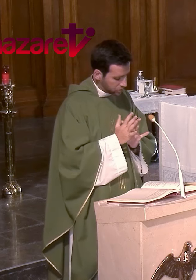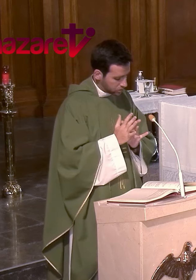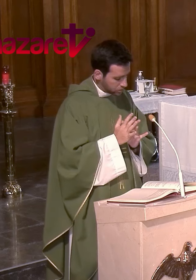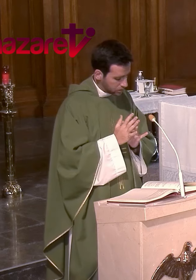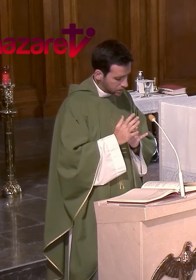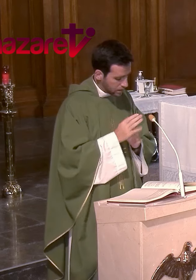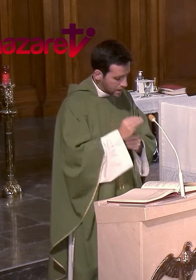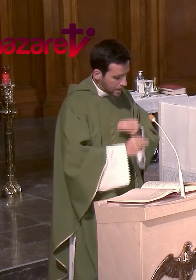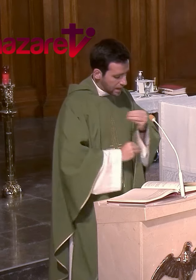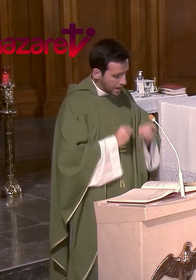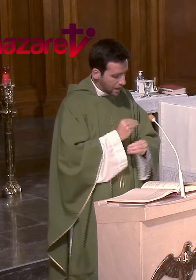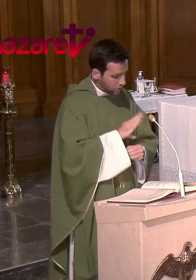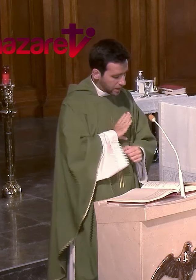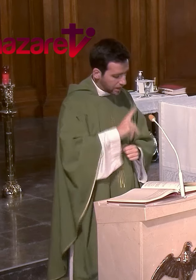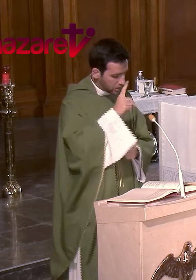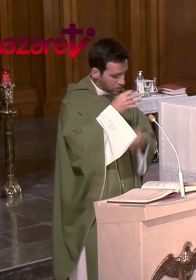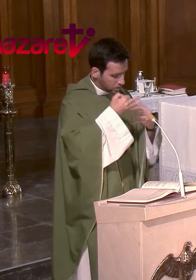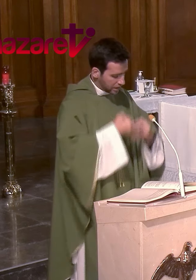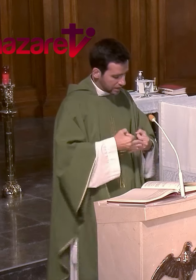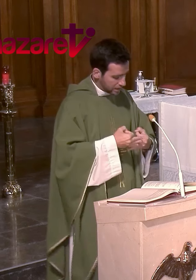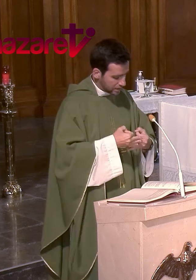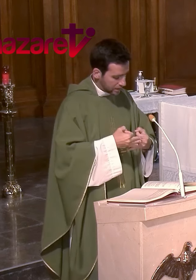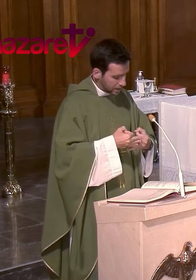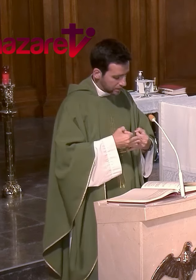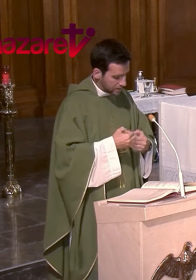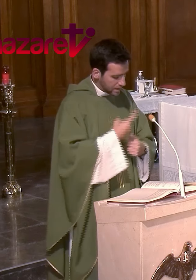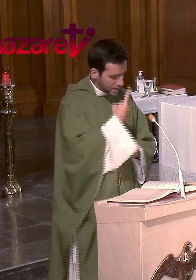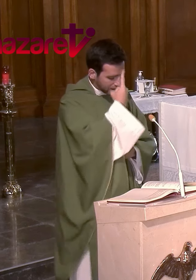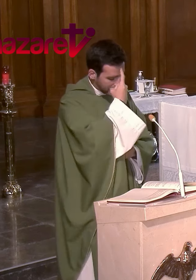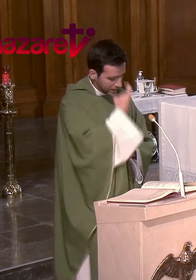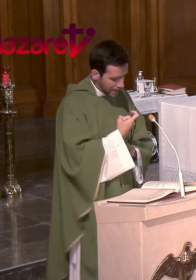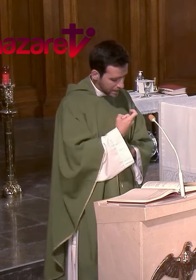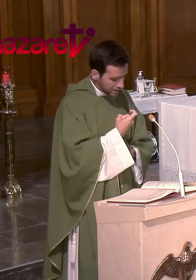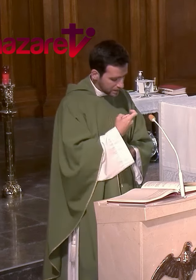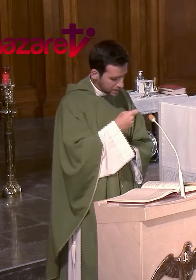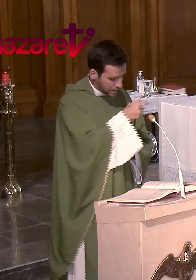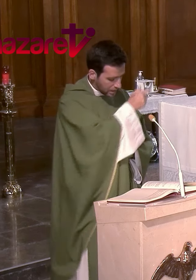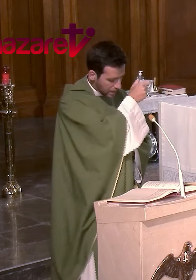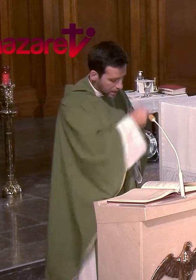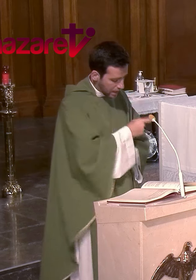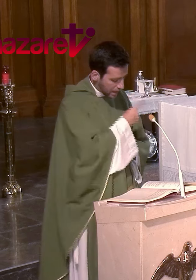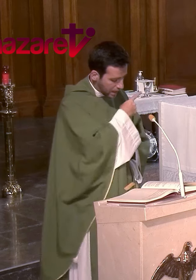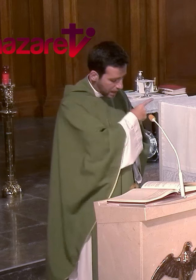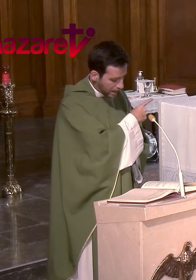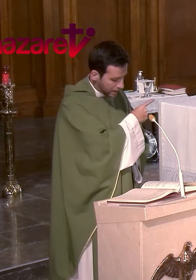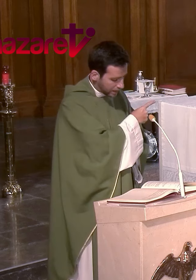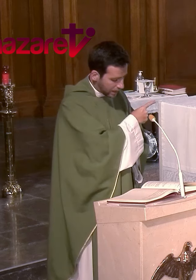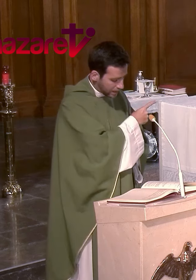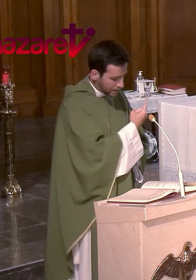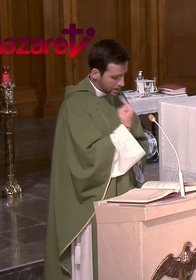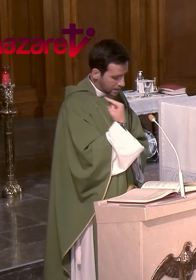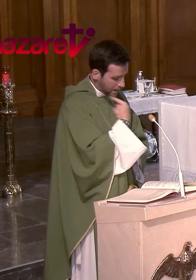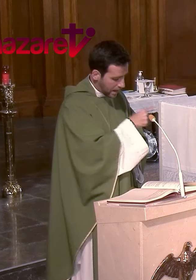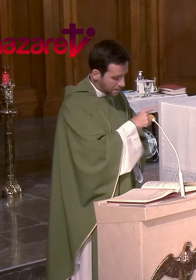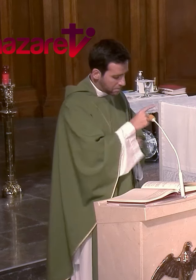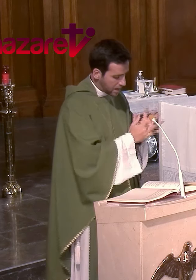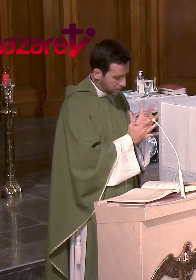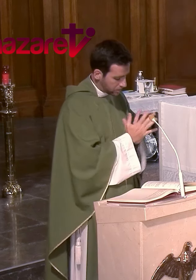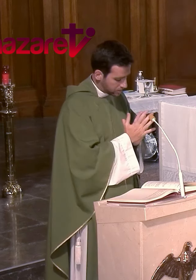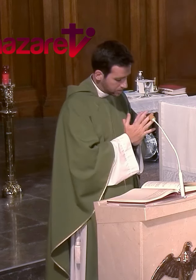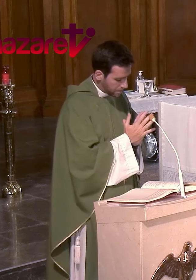Respondió Jesús: la obra de Dios es esta, que creáis en el que Él